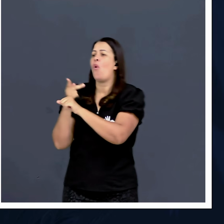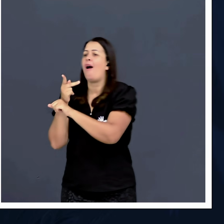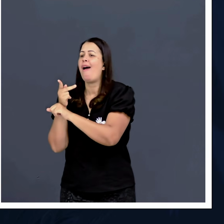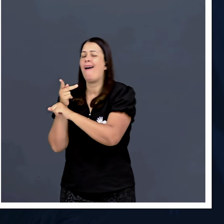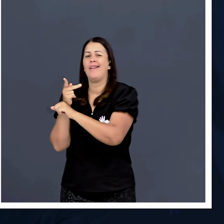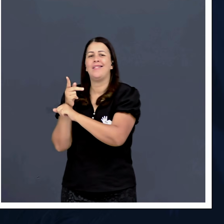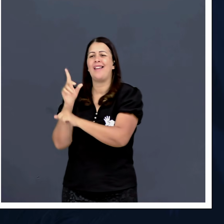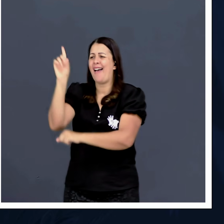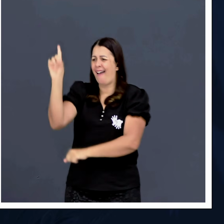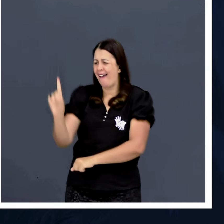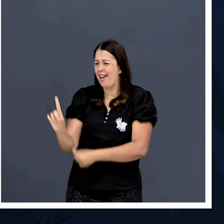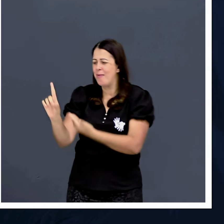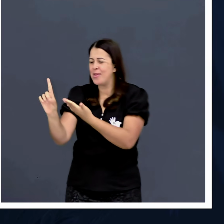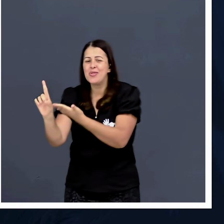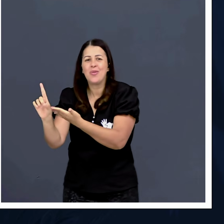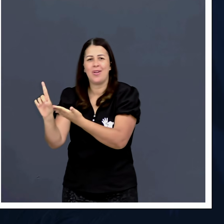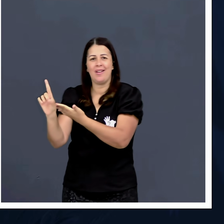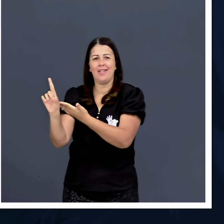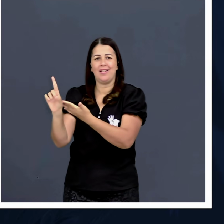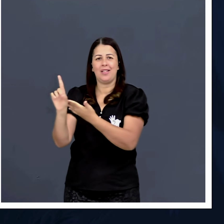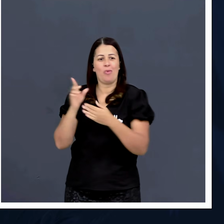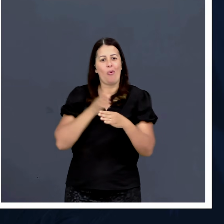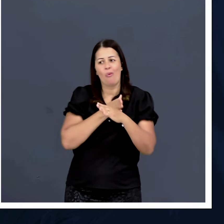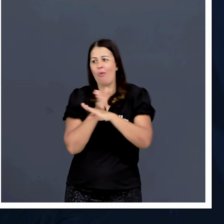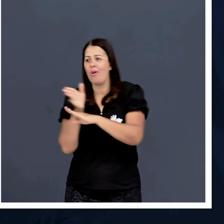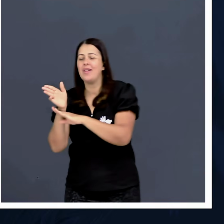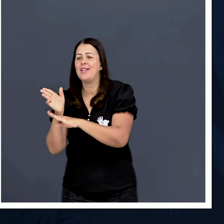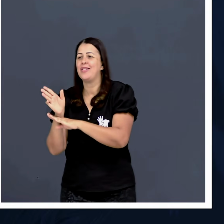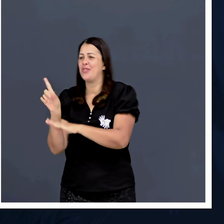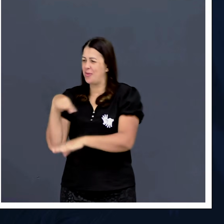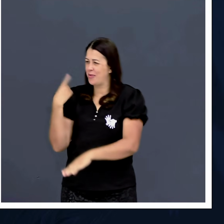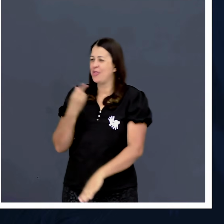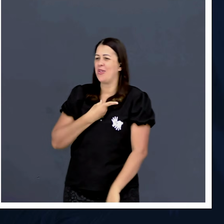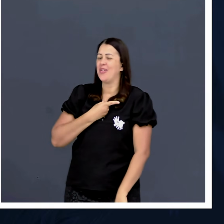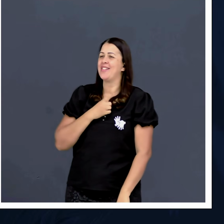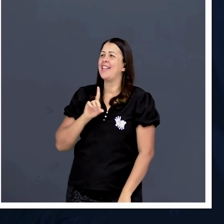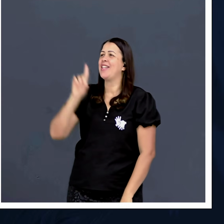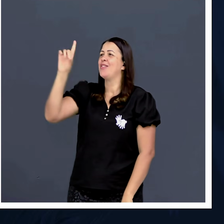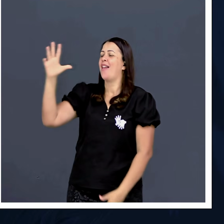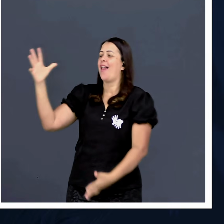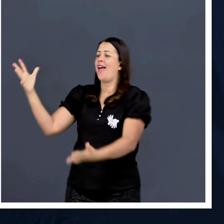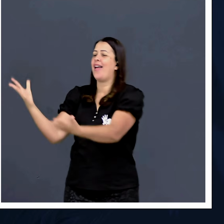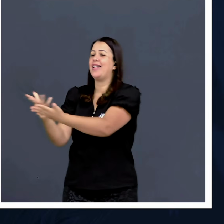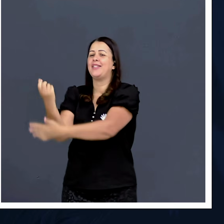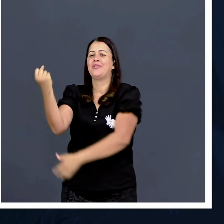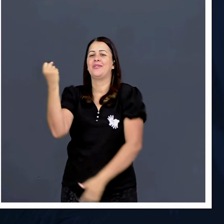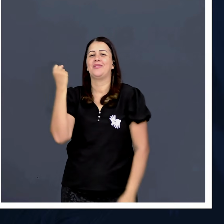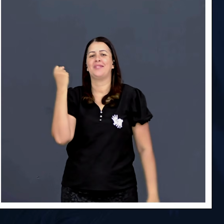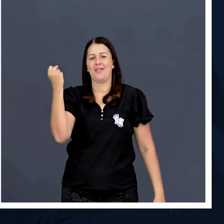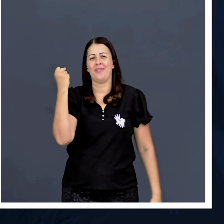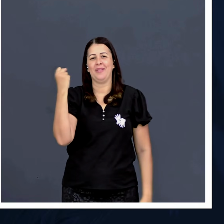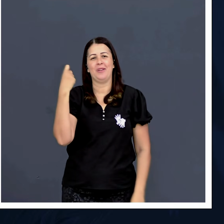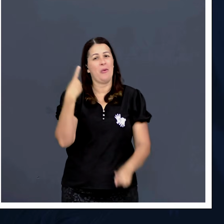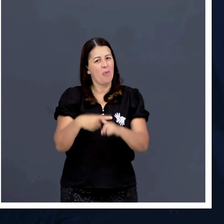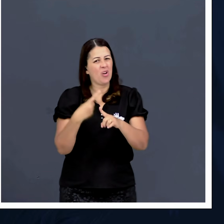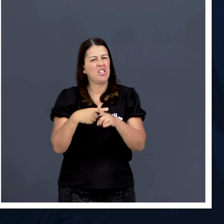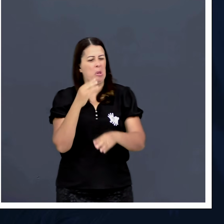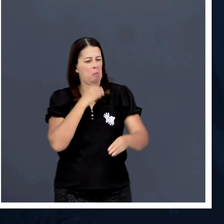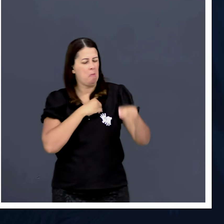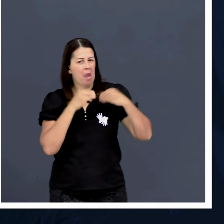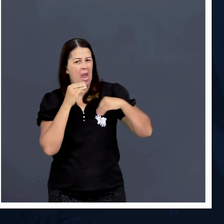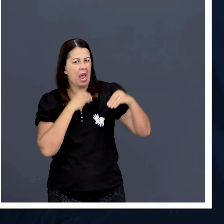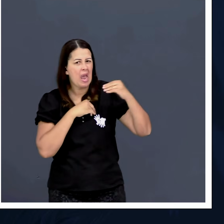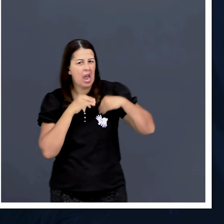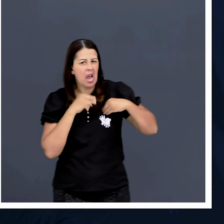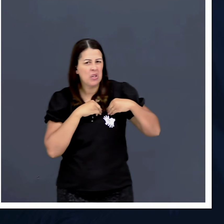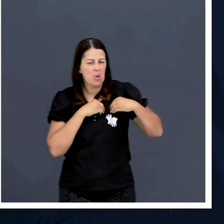Ele foi buscar, aquela ovelha que está fora do aprisco, somos nós. Ele vai lá nos resgatar. Porque onde o pecado abundou,